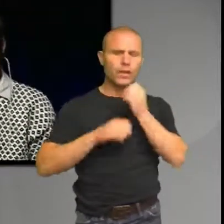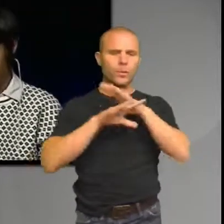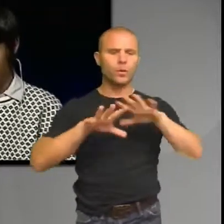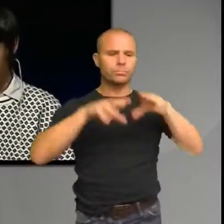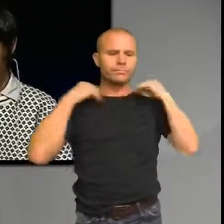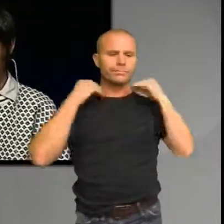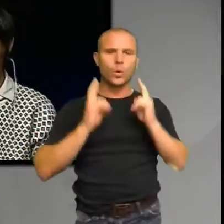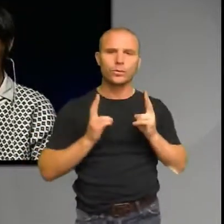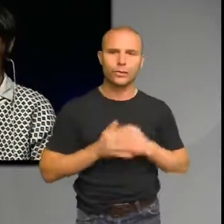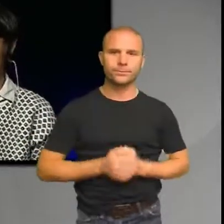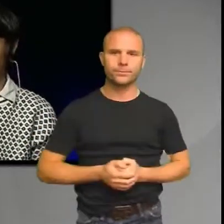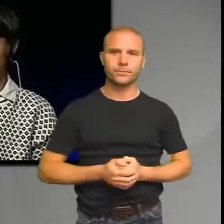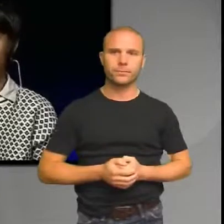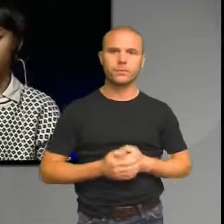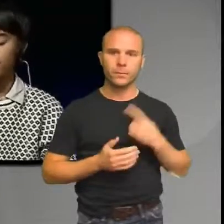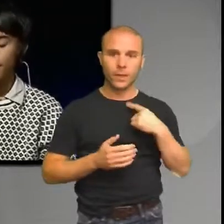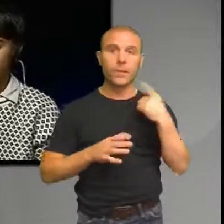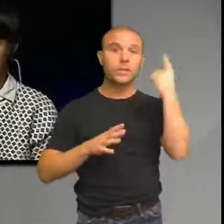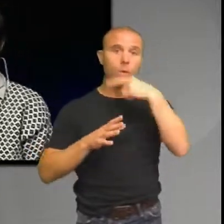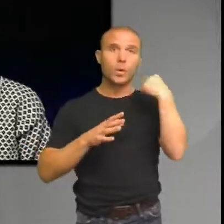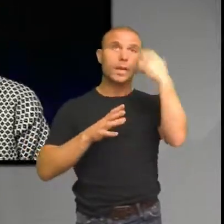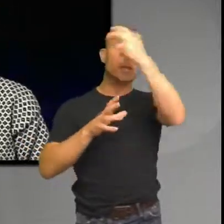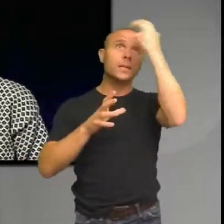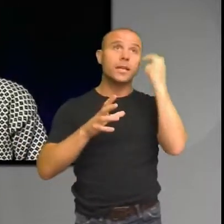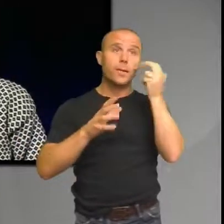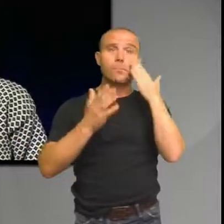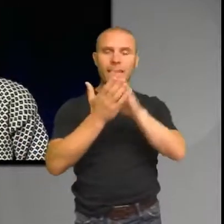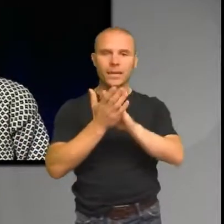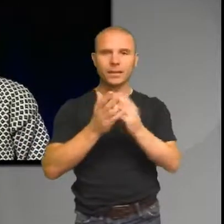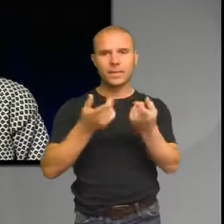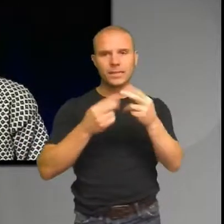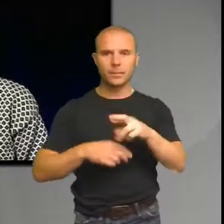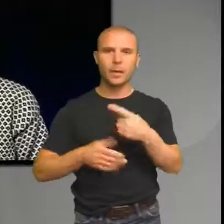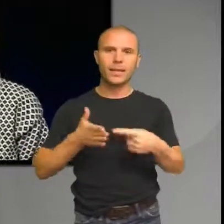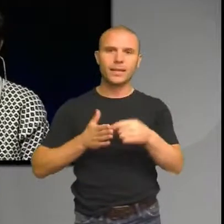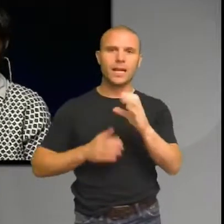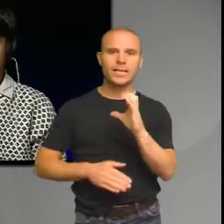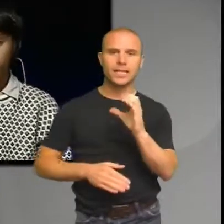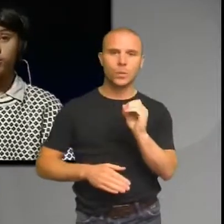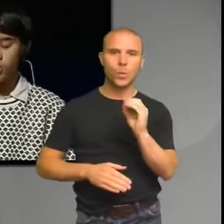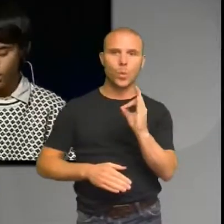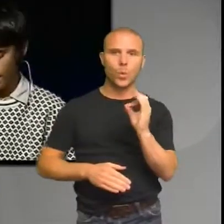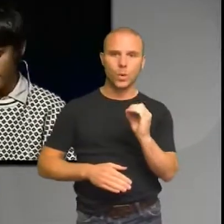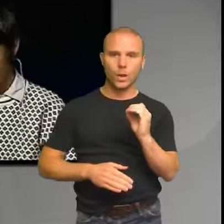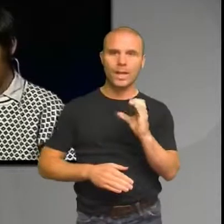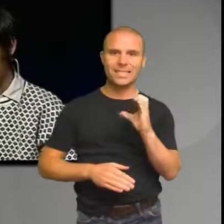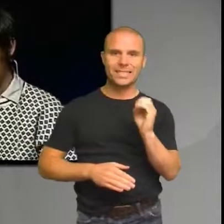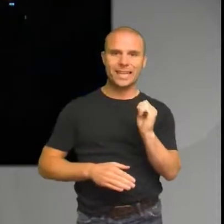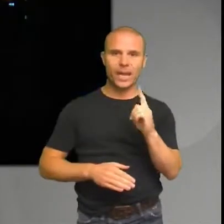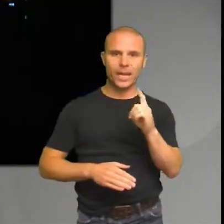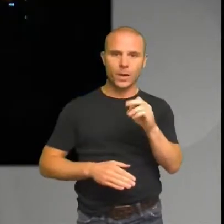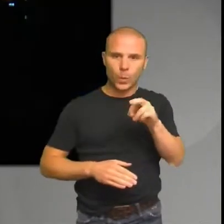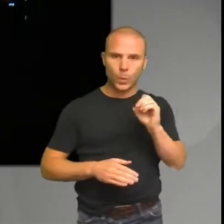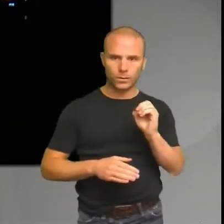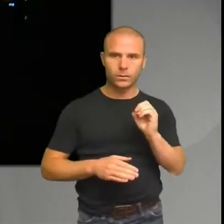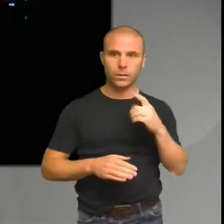Så som bilderna från solsatelliterna som exempel SOHO och STEREO. Vars bilder på solen och